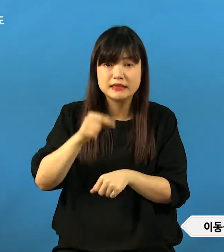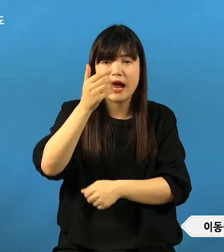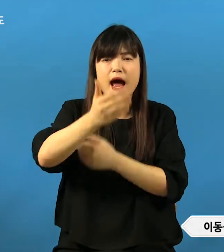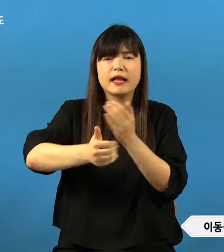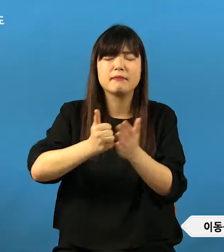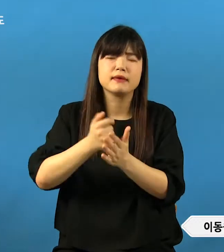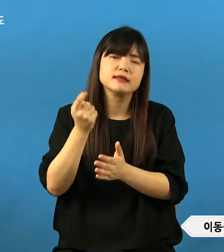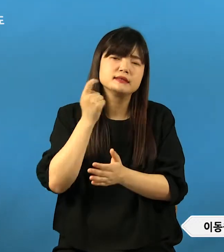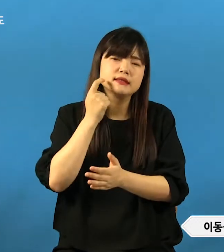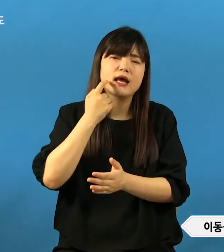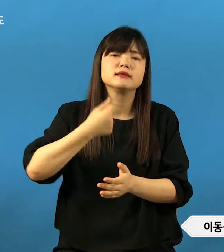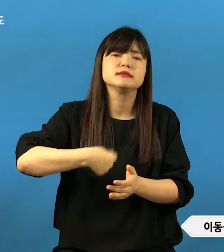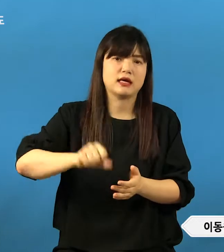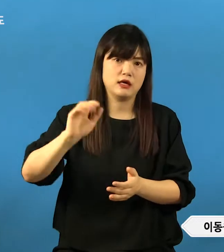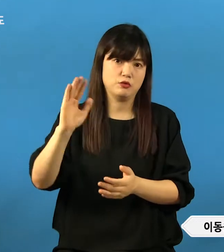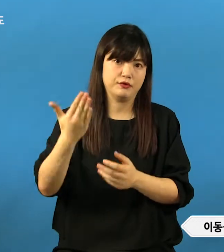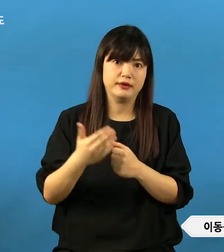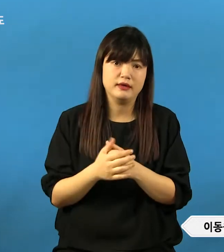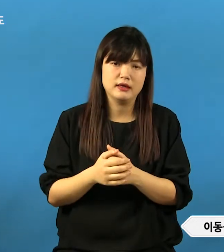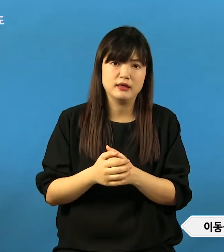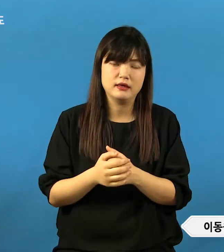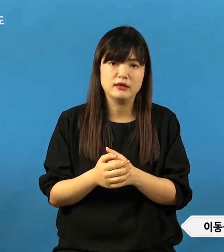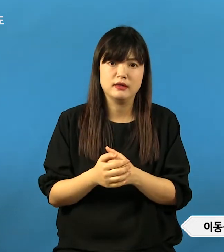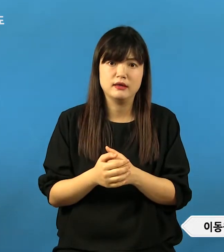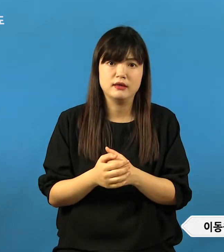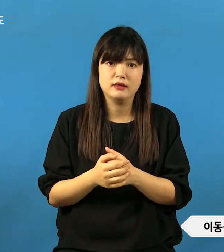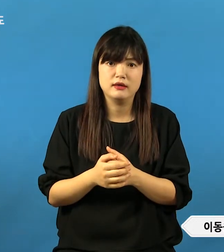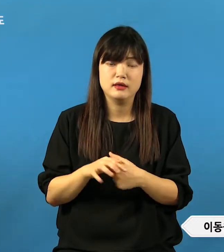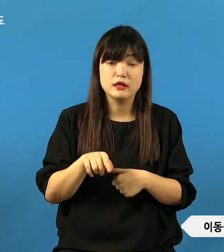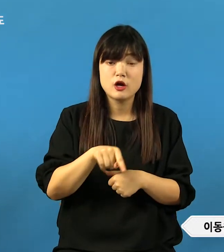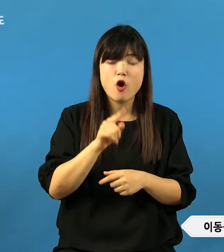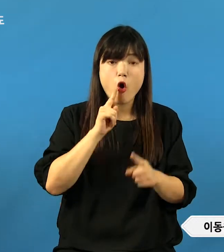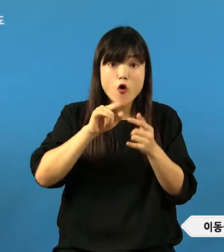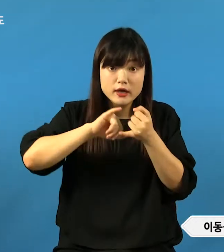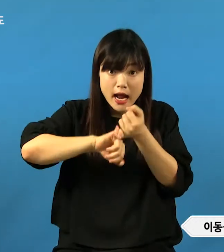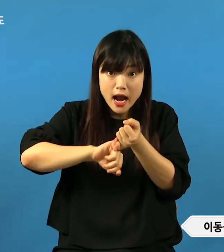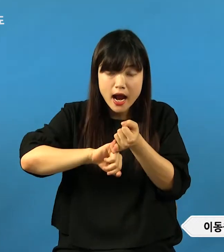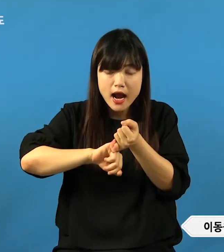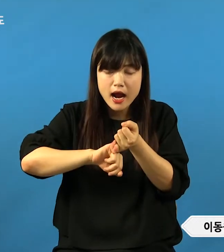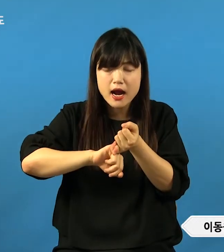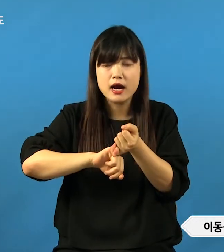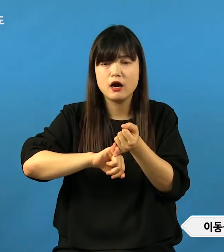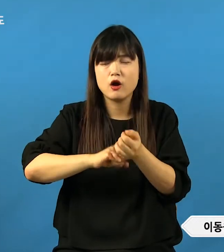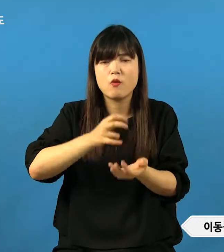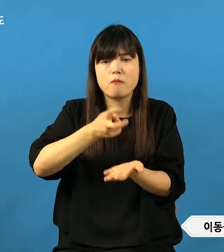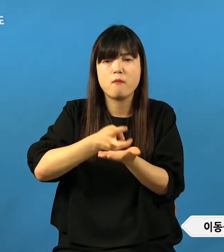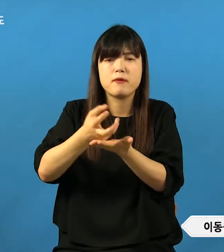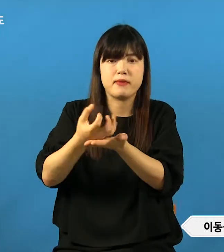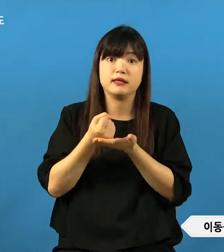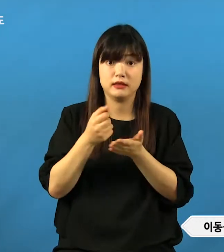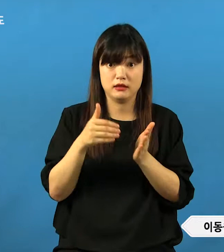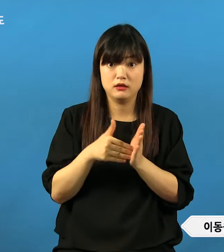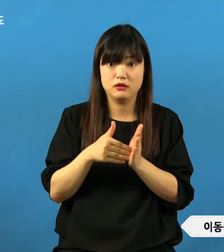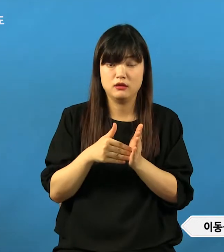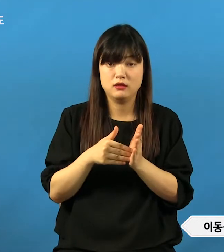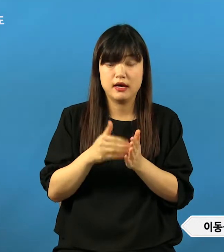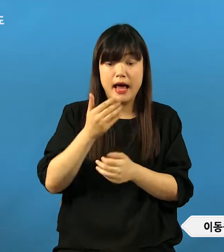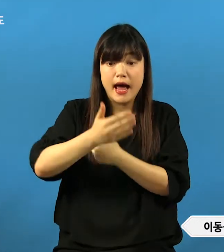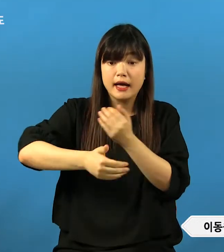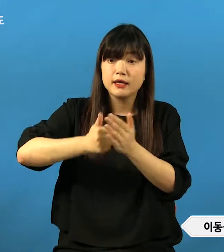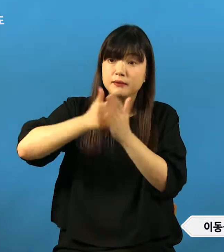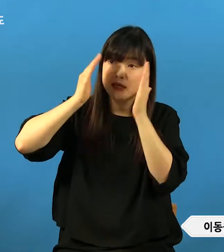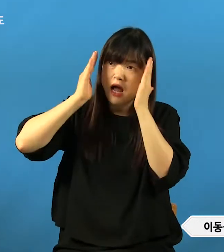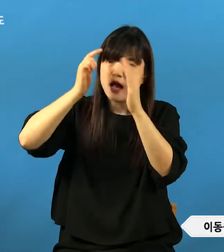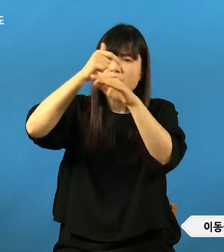하나님의 양자되었다는 사실, 또 하나님의 언약과 율법을 받았다는 사실, 그들에게 하나님을